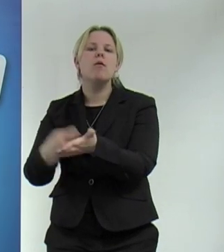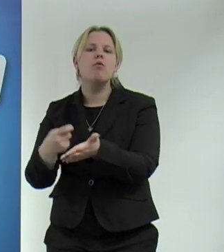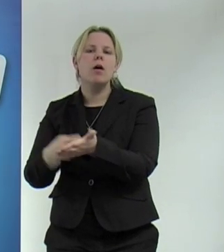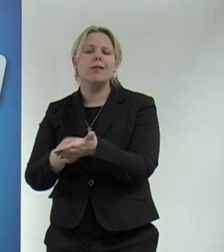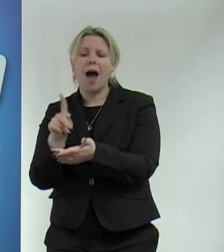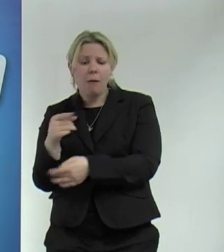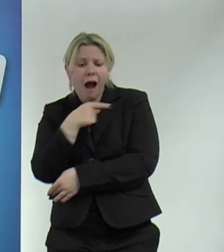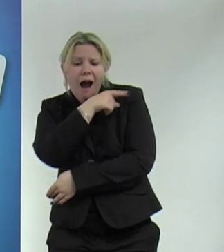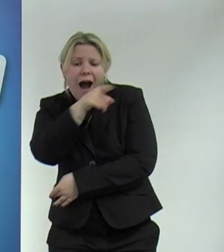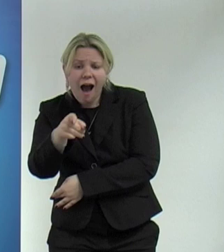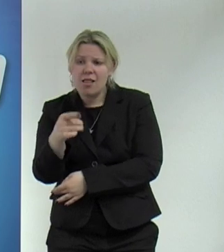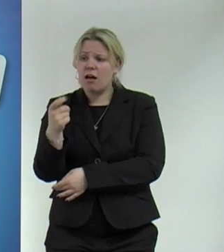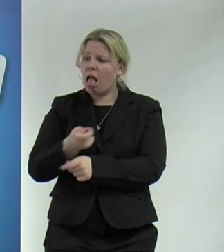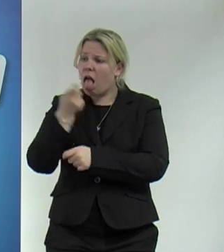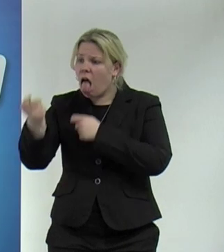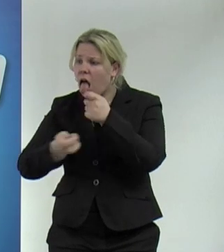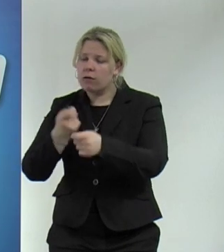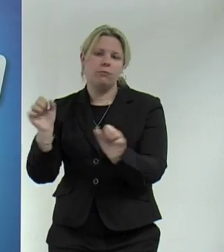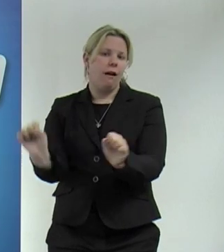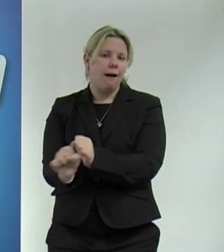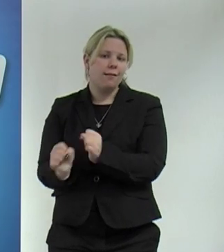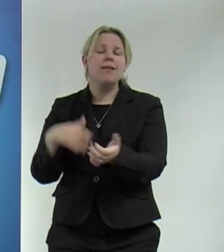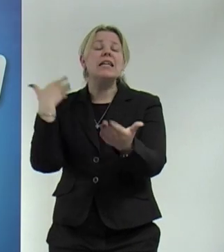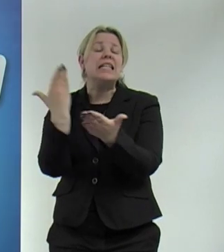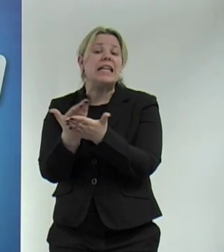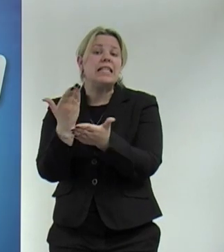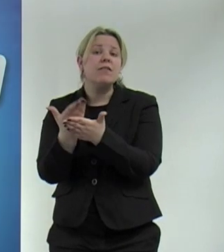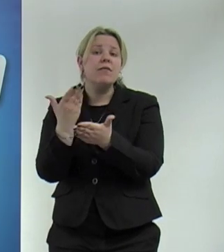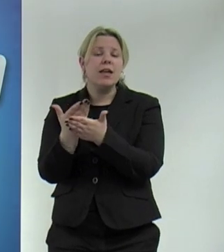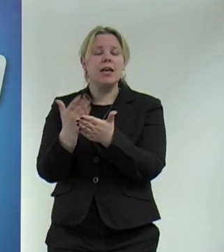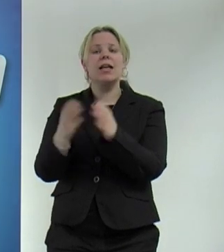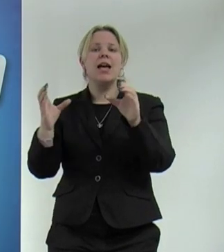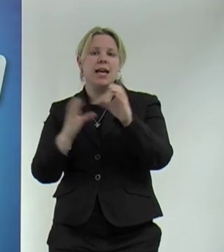dazu. Darum will die SPD die Studiengebühren abschaffen.